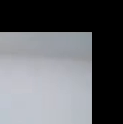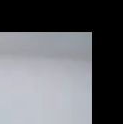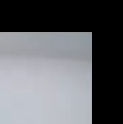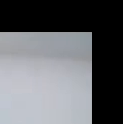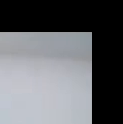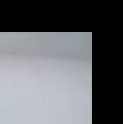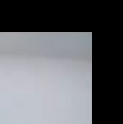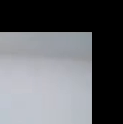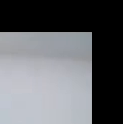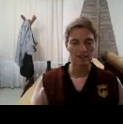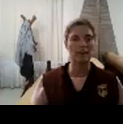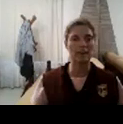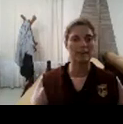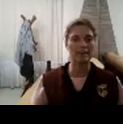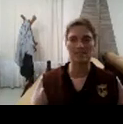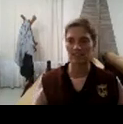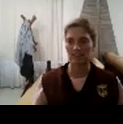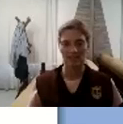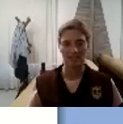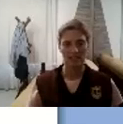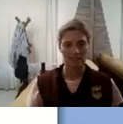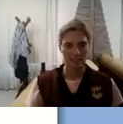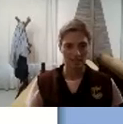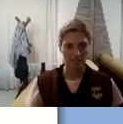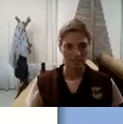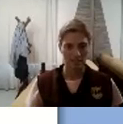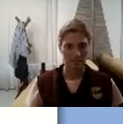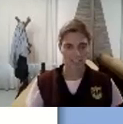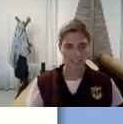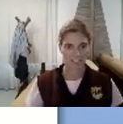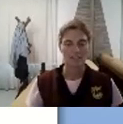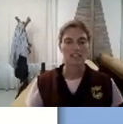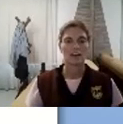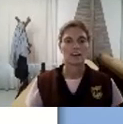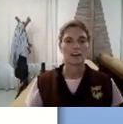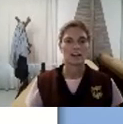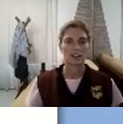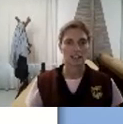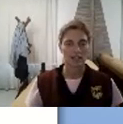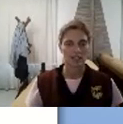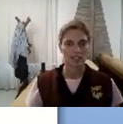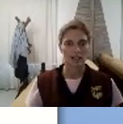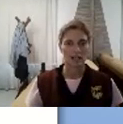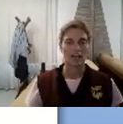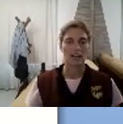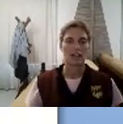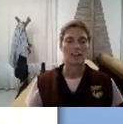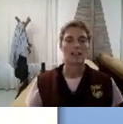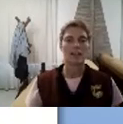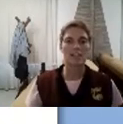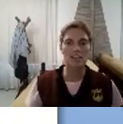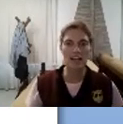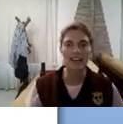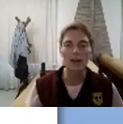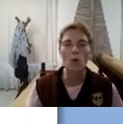ya? Ahí va, ahí están. ¿Las tenés? Sí, acá las tengo. Acá tengo una, mirá. Ay, no, mirá lo que es